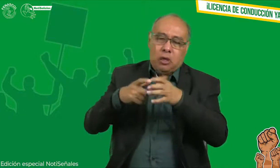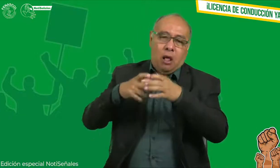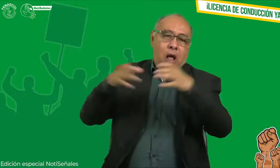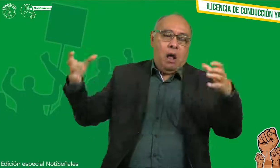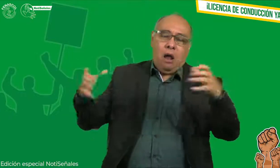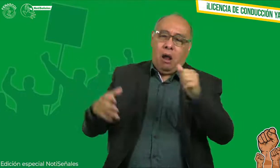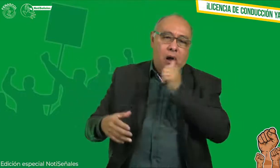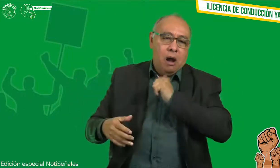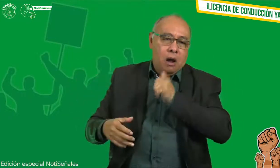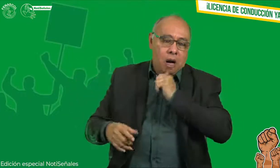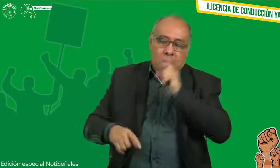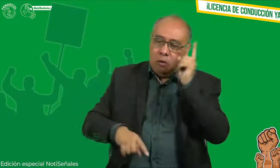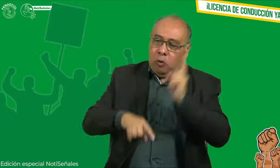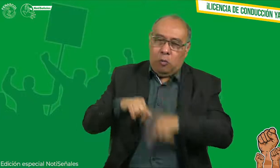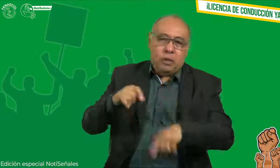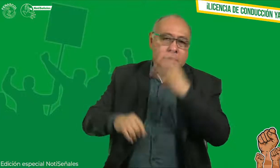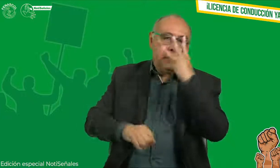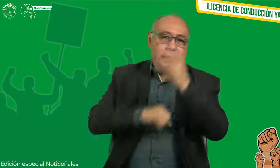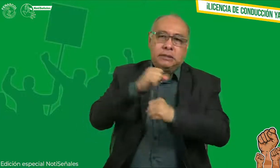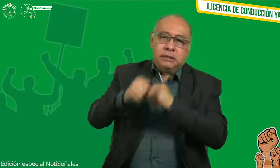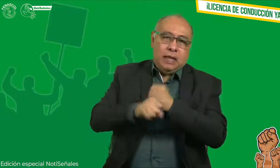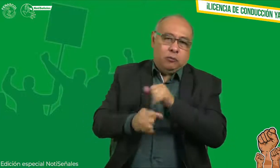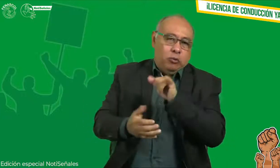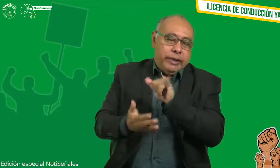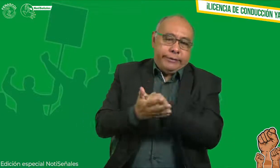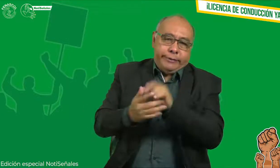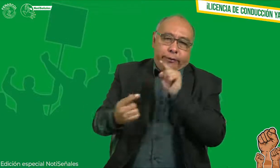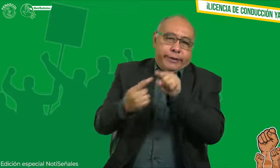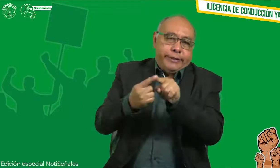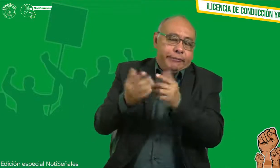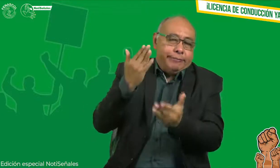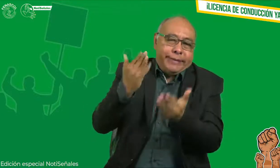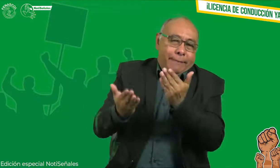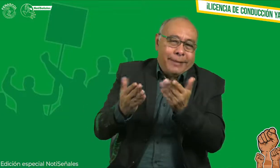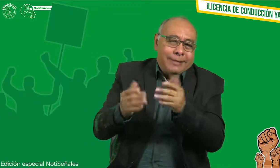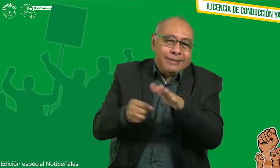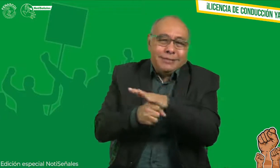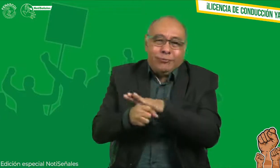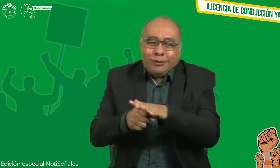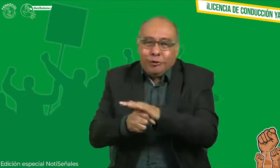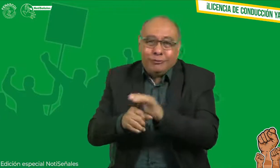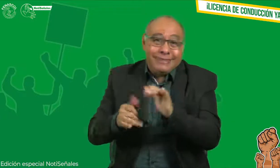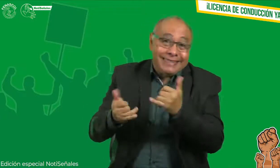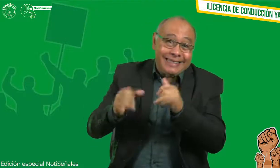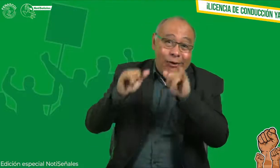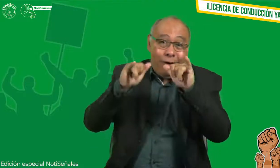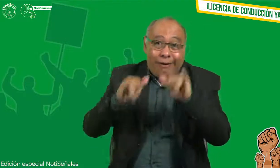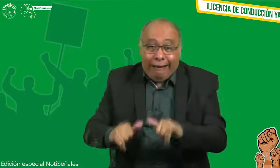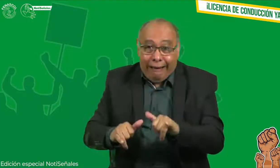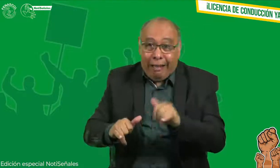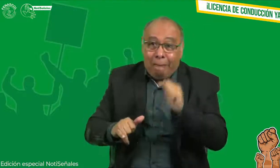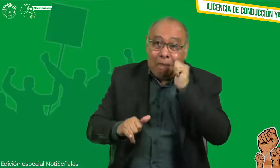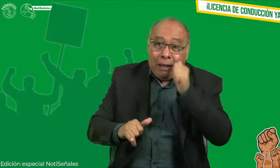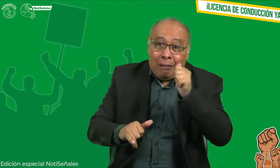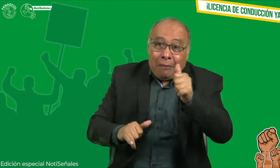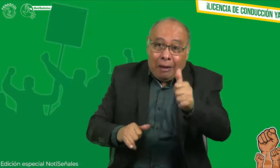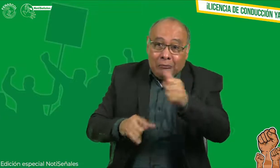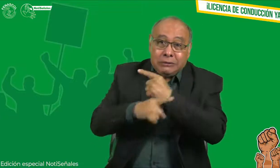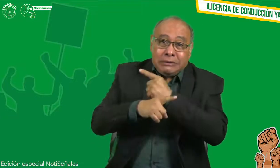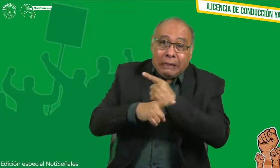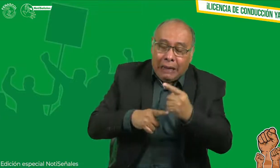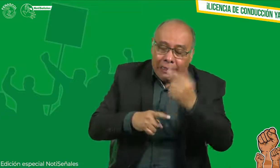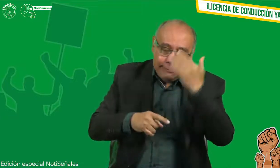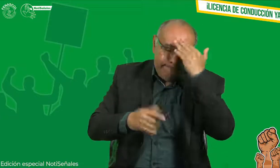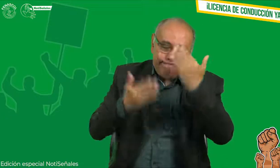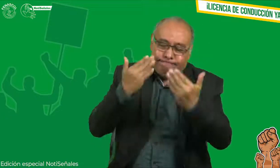a la licencia de transporte público, que es un gran problema para la comunidad y que no puede esperar 3 años más para